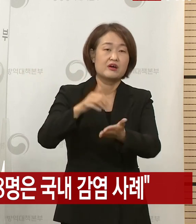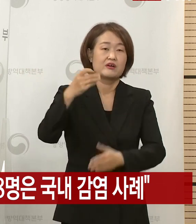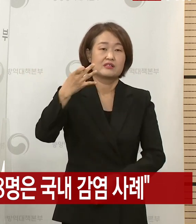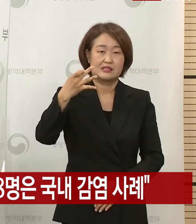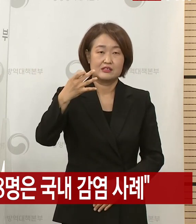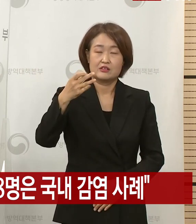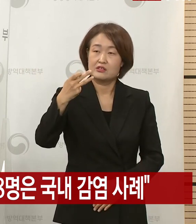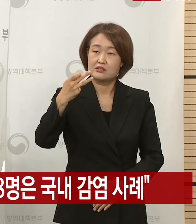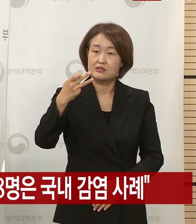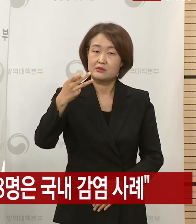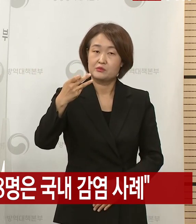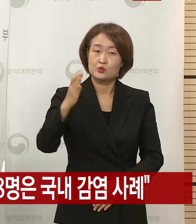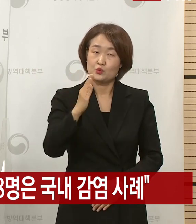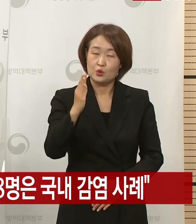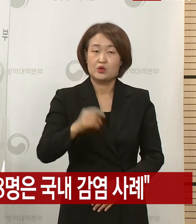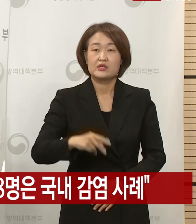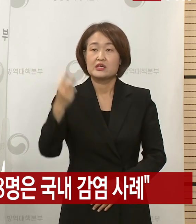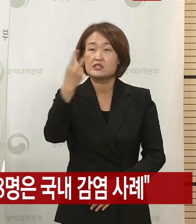인도 재외국민